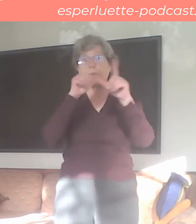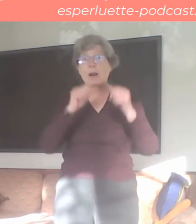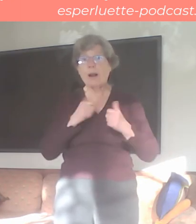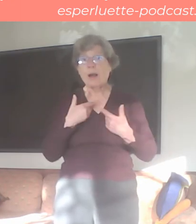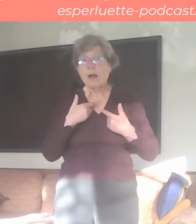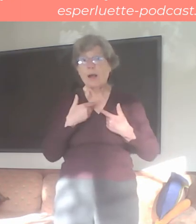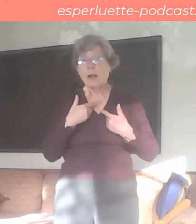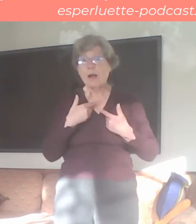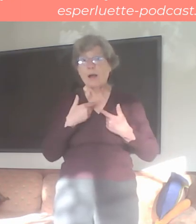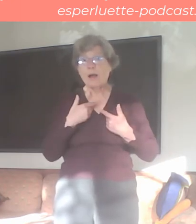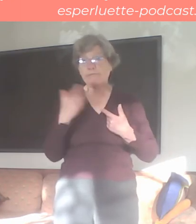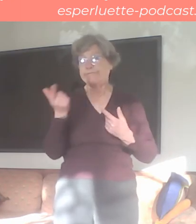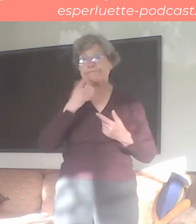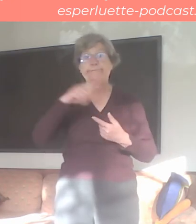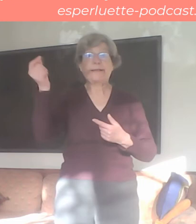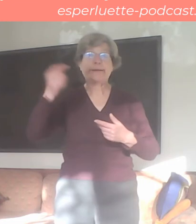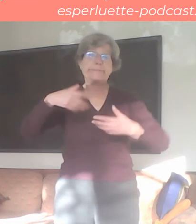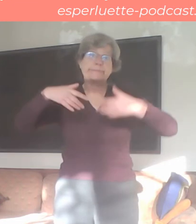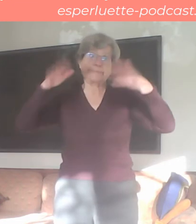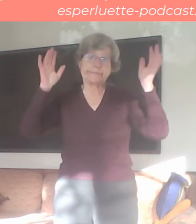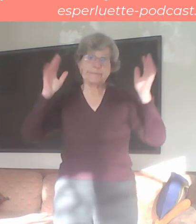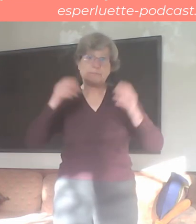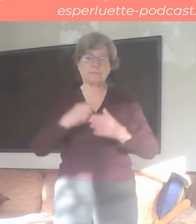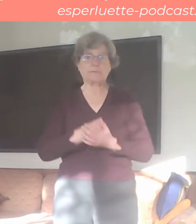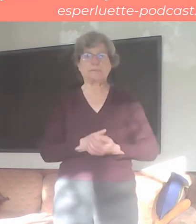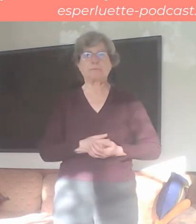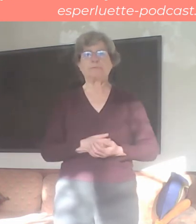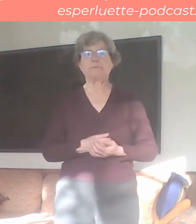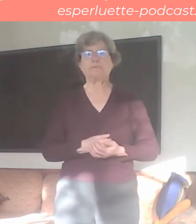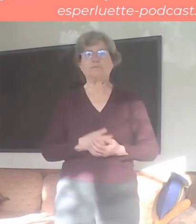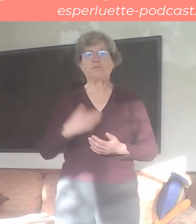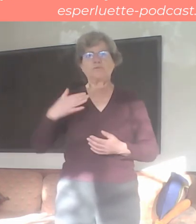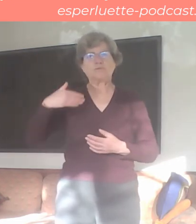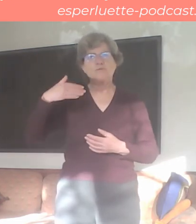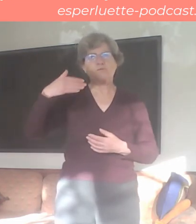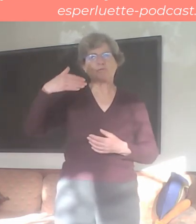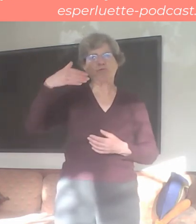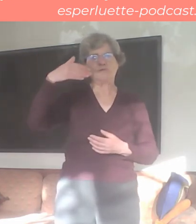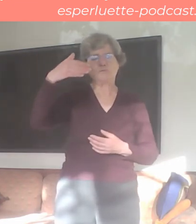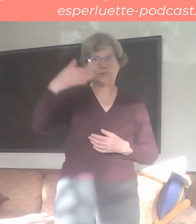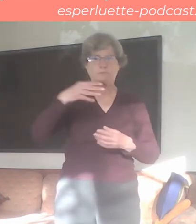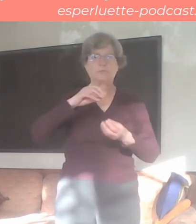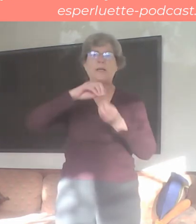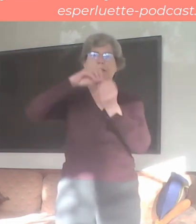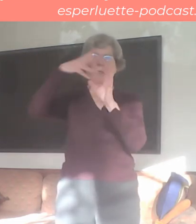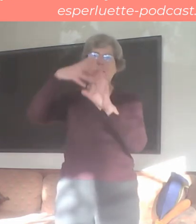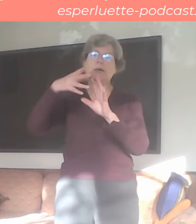puisque s'ils ont les deux, ils choisiront, les enfants. Alors dans l'évolution sociale, il y